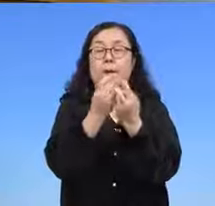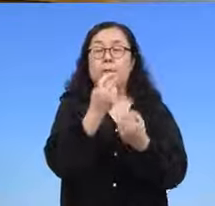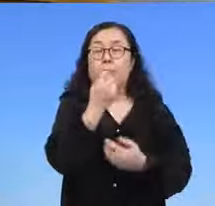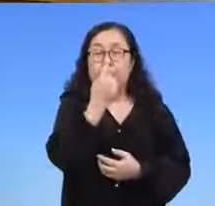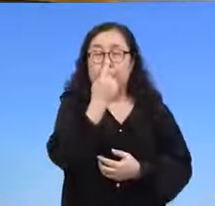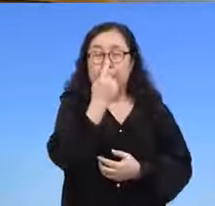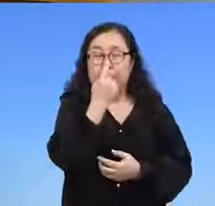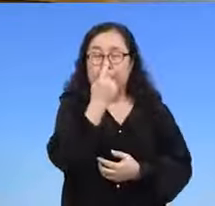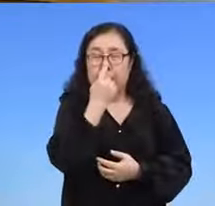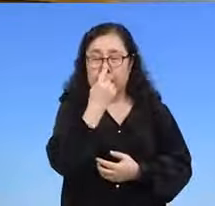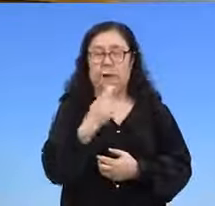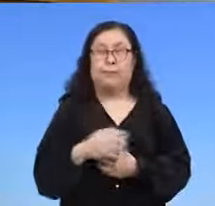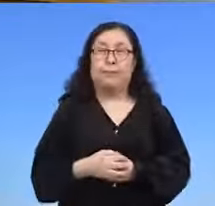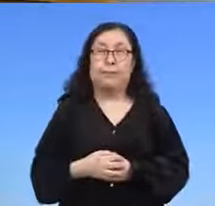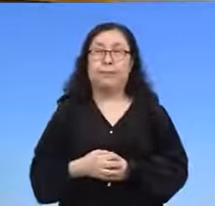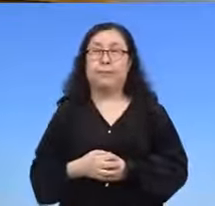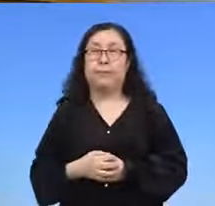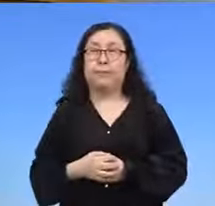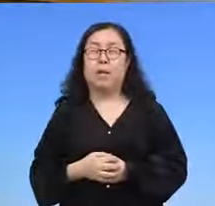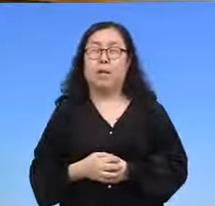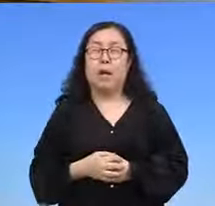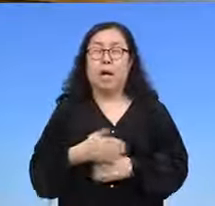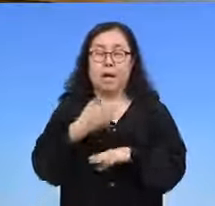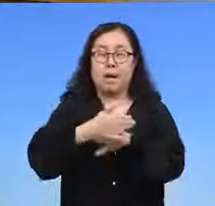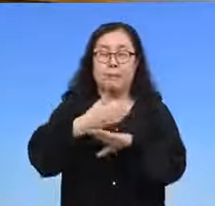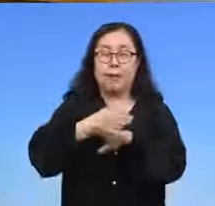감사는요 훈련하는 겁니다.